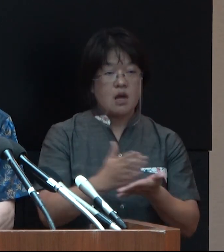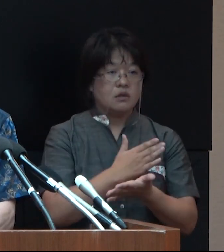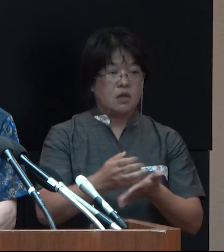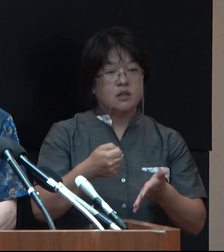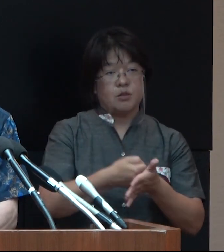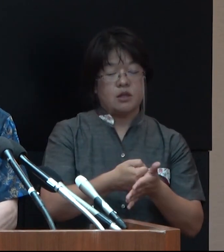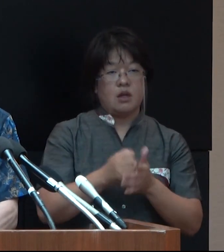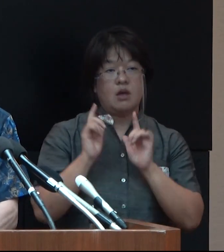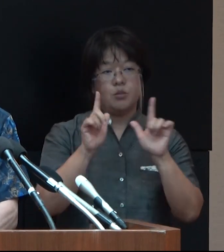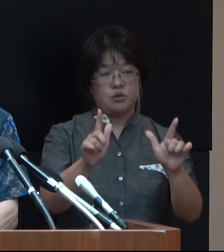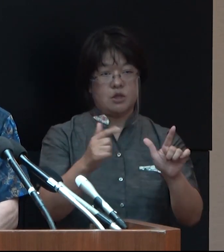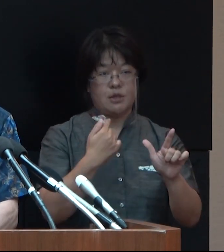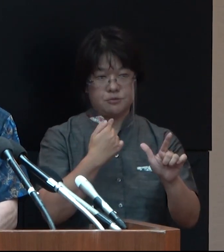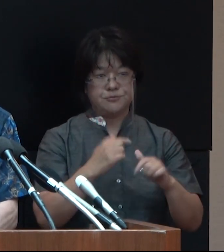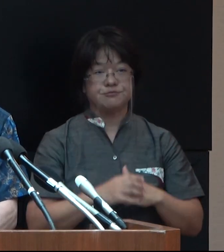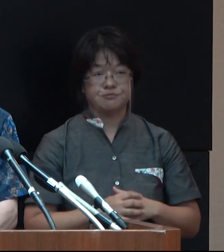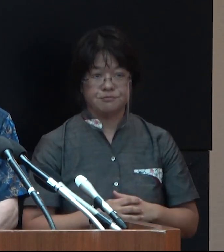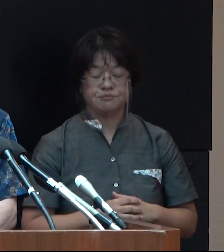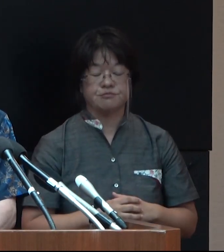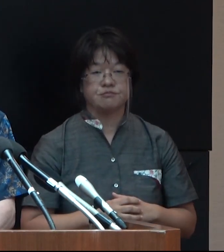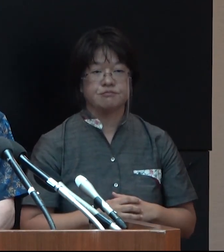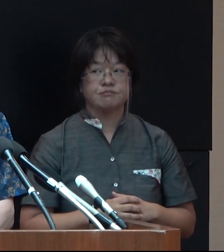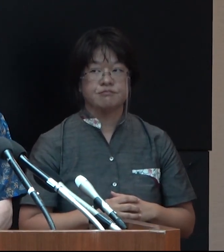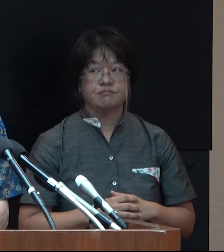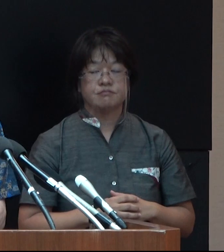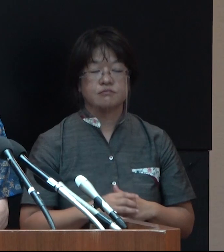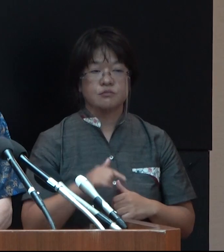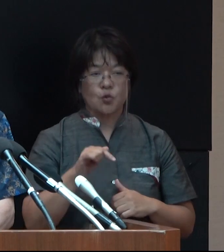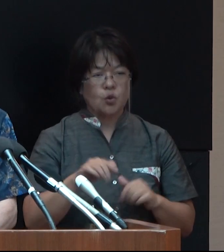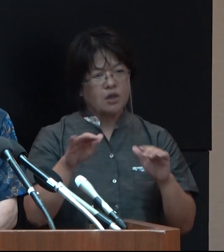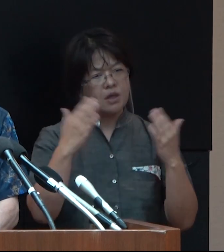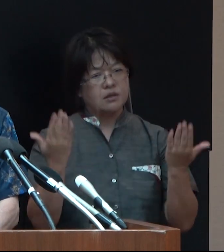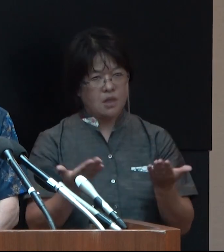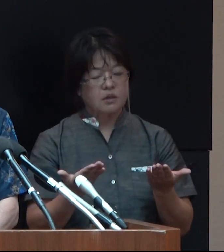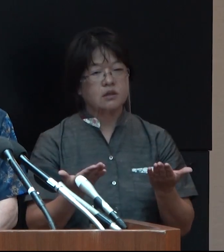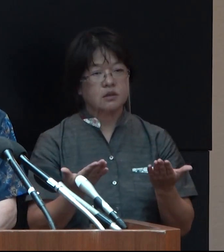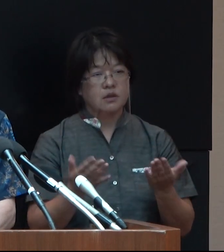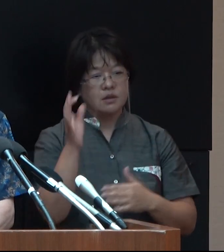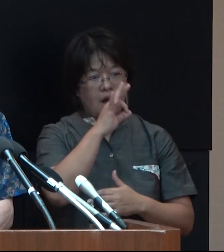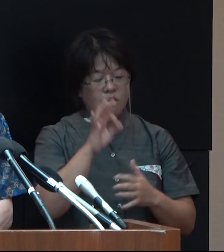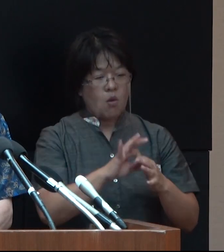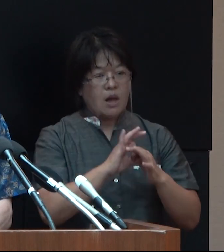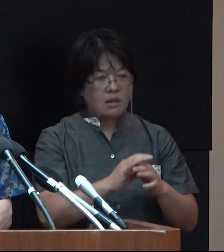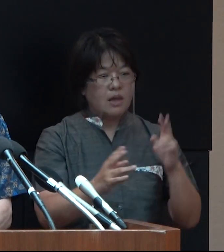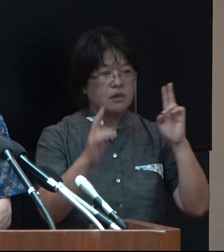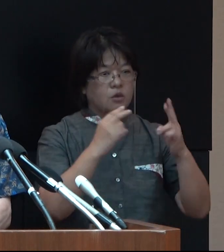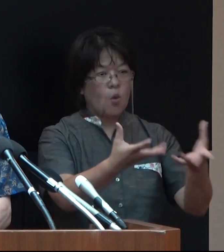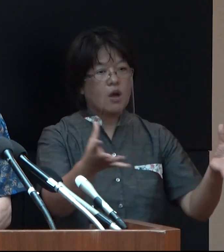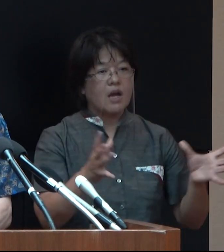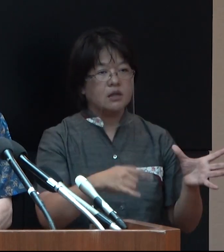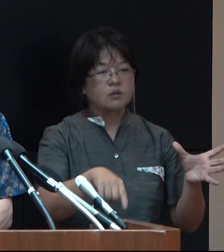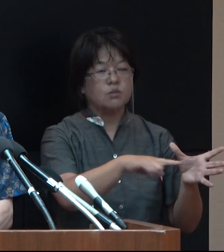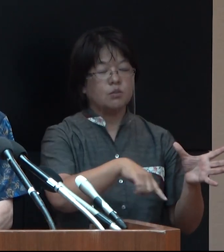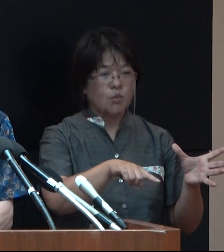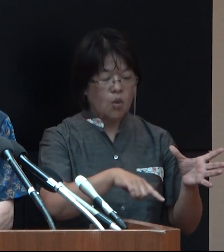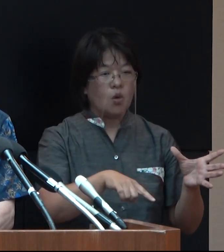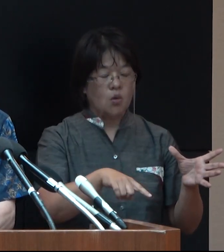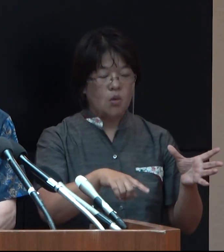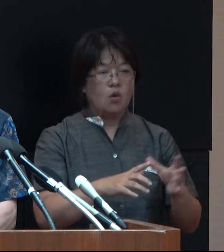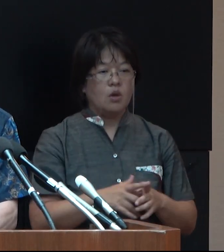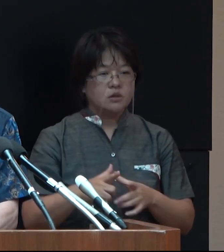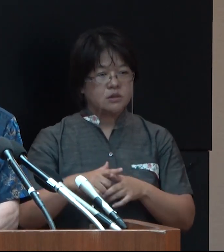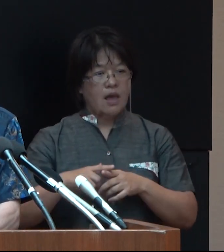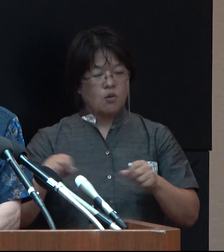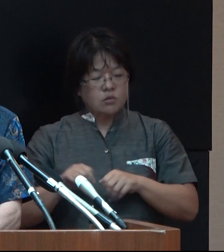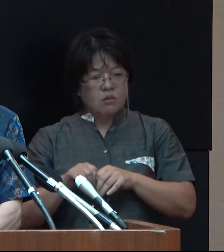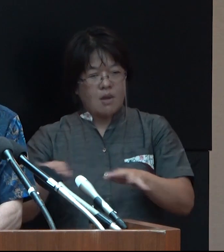させていただいたことですので、そのことはおおむね、観光関連業界の方々もこの全国での